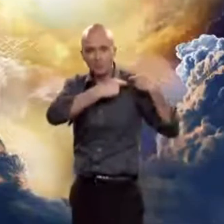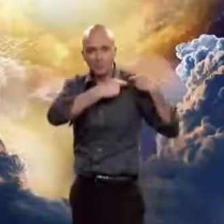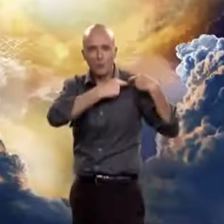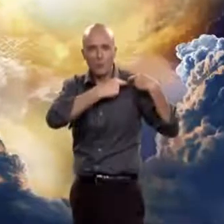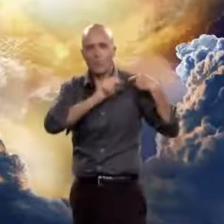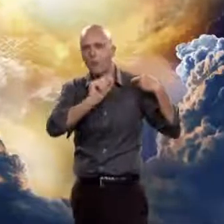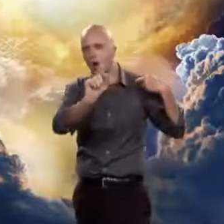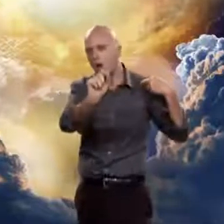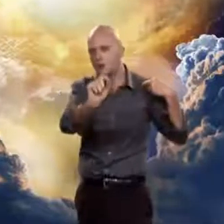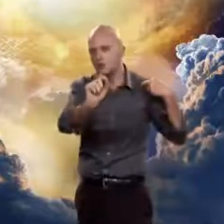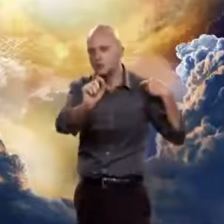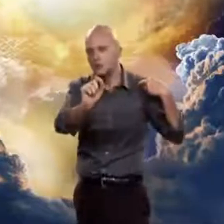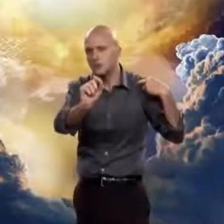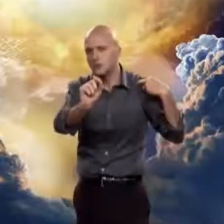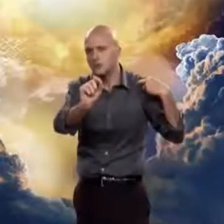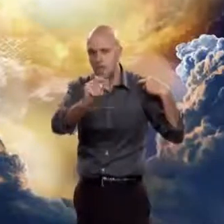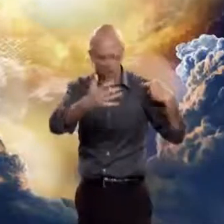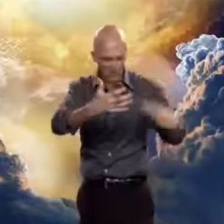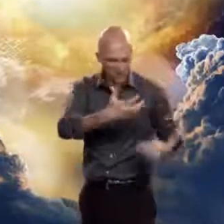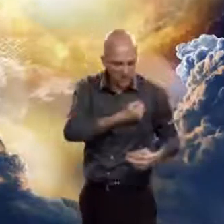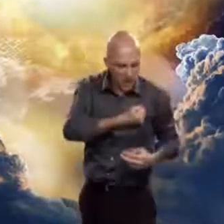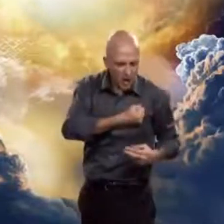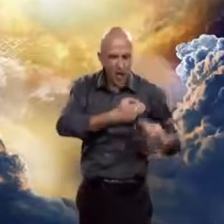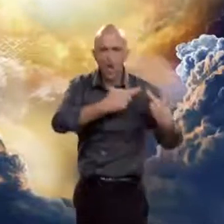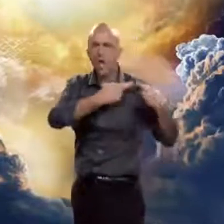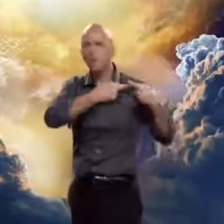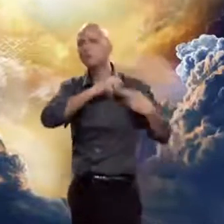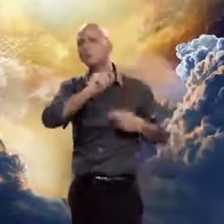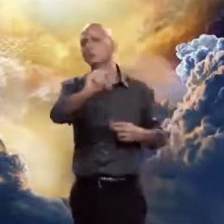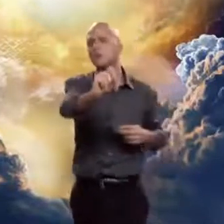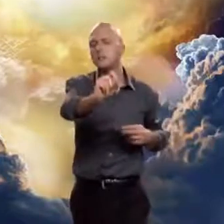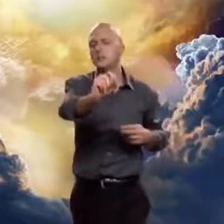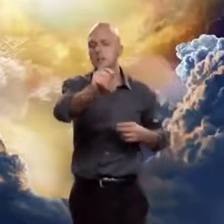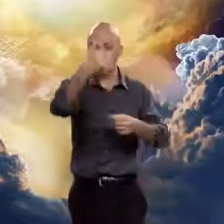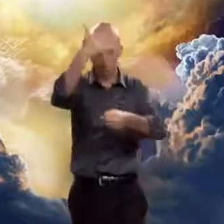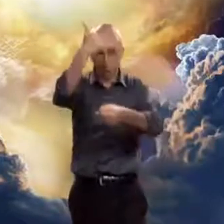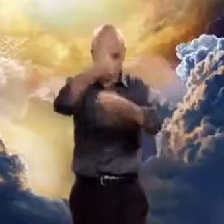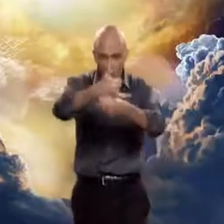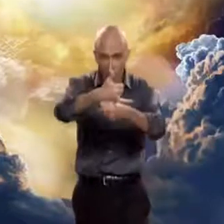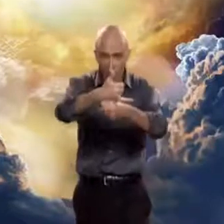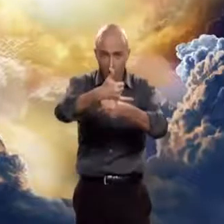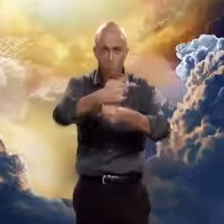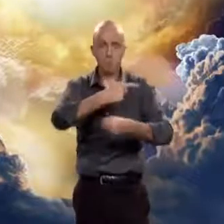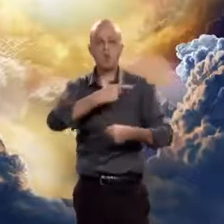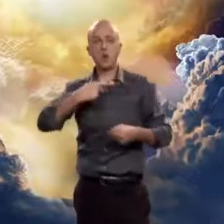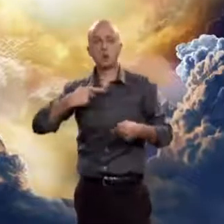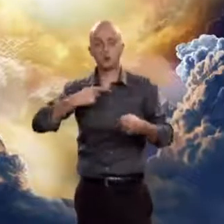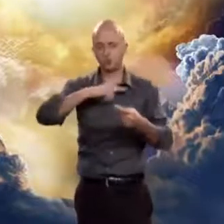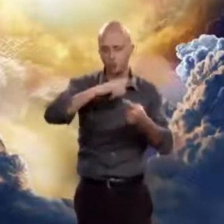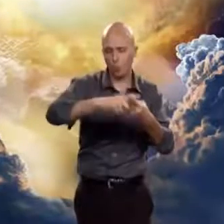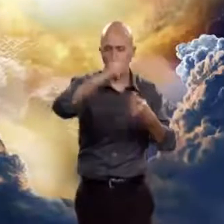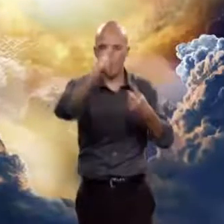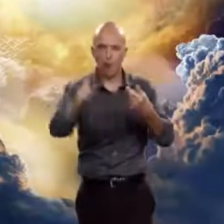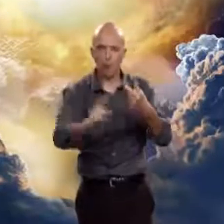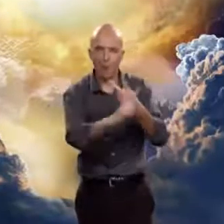filial, conjugal ou social. As pessoas postas sob domínio dele não têm coragem de obedecer às